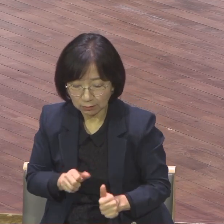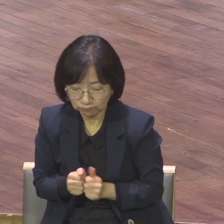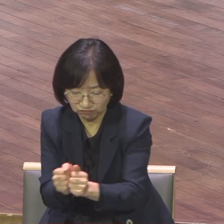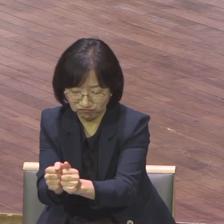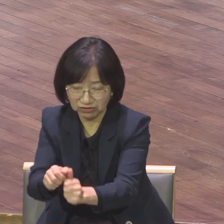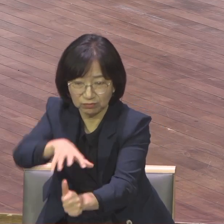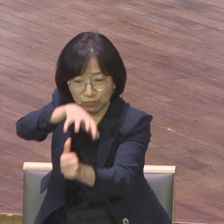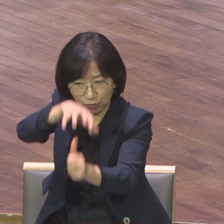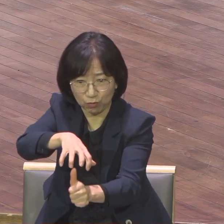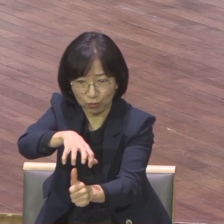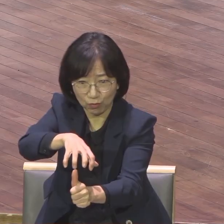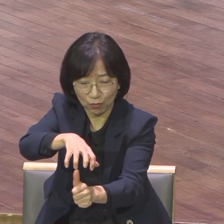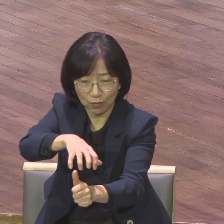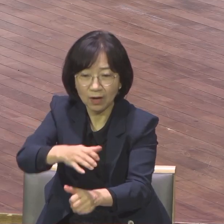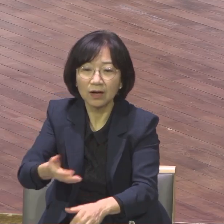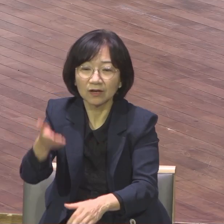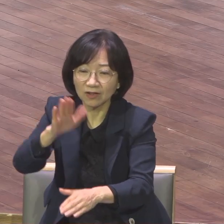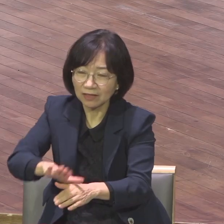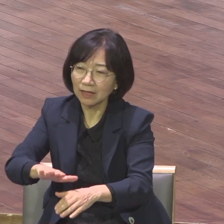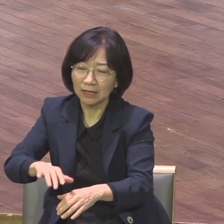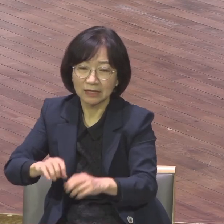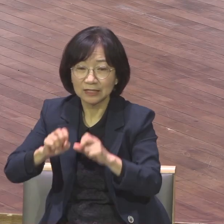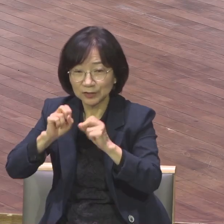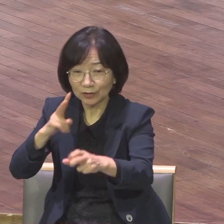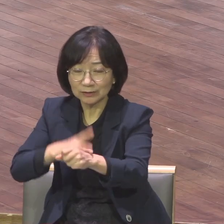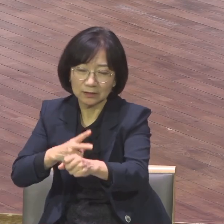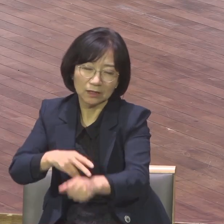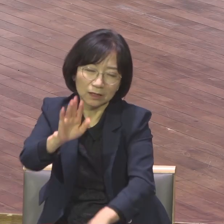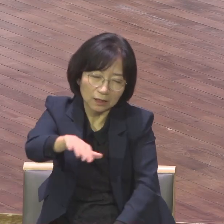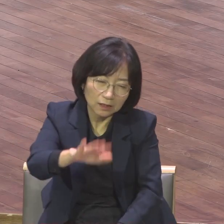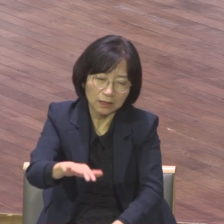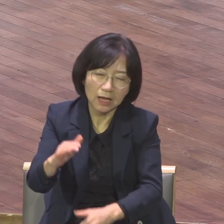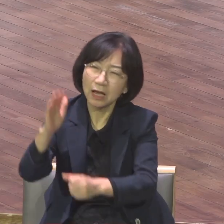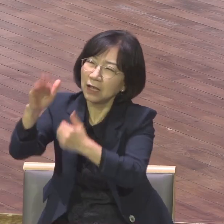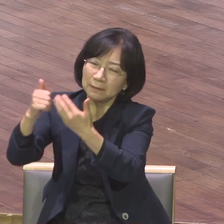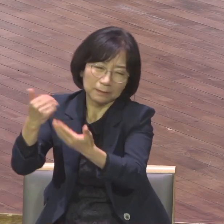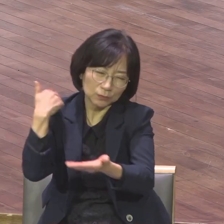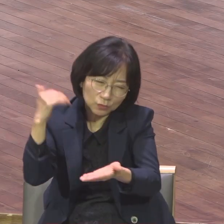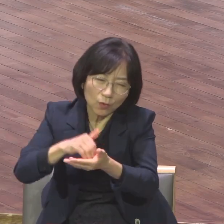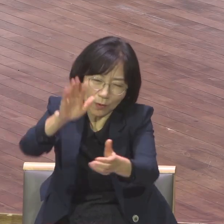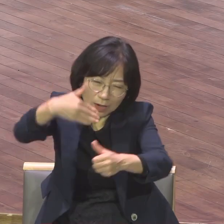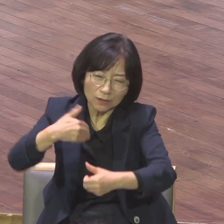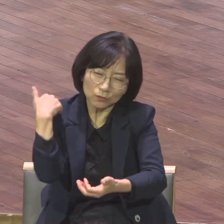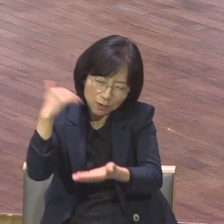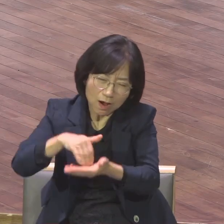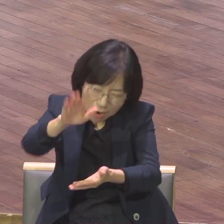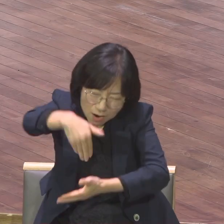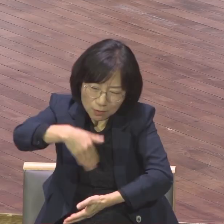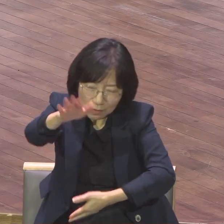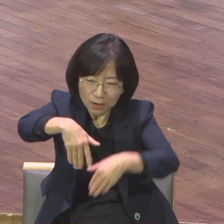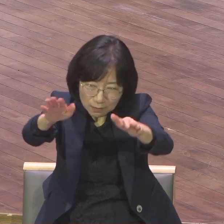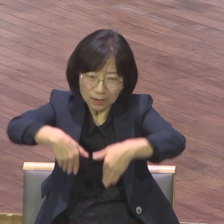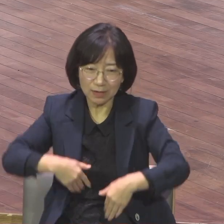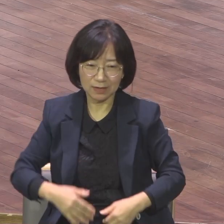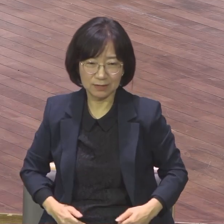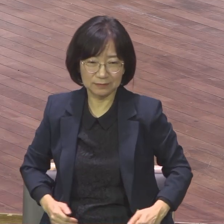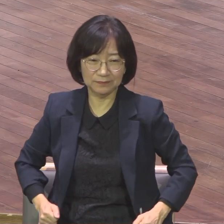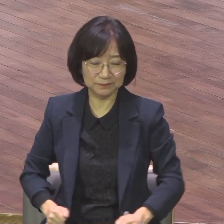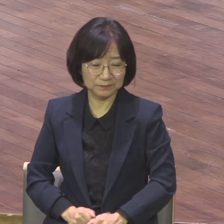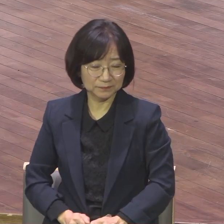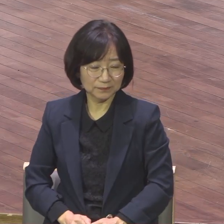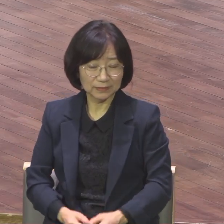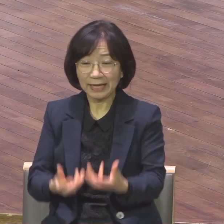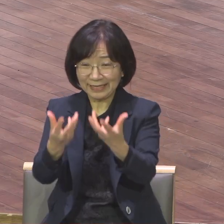모든 것을요, 지금 이 환경이, 내가 지금 집에서 쫓겨나서 지금 포로로 잡혀갔다, 학교도 못